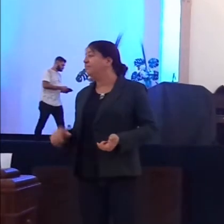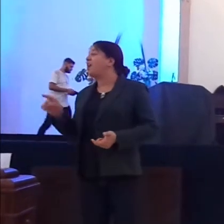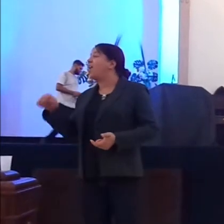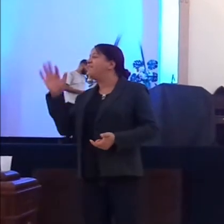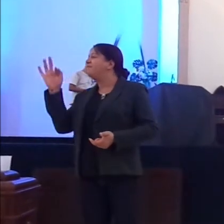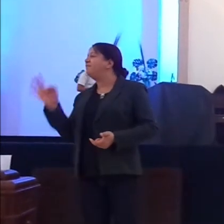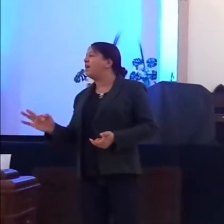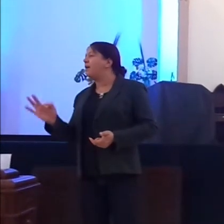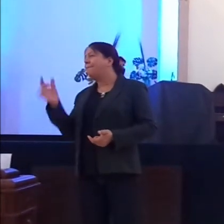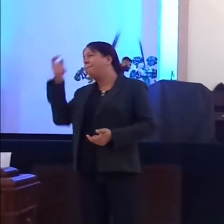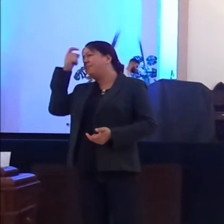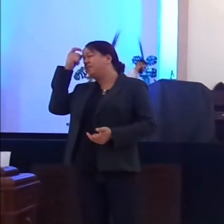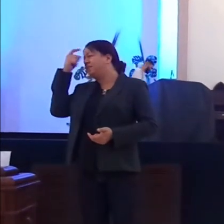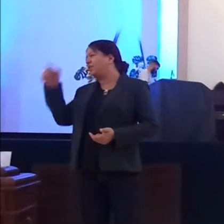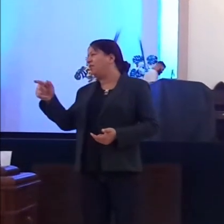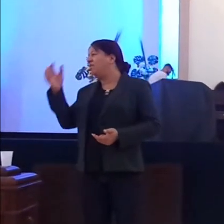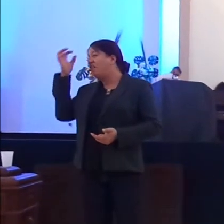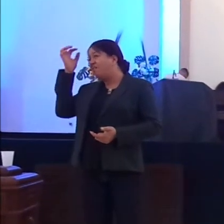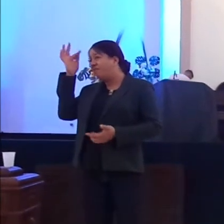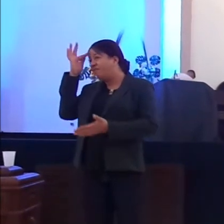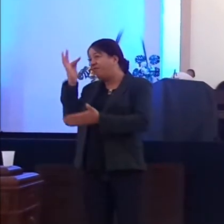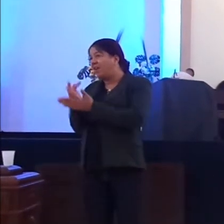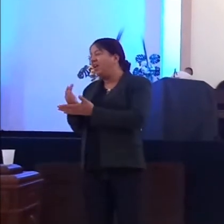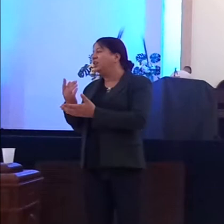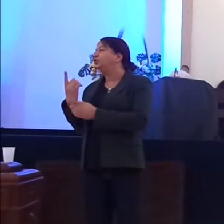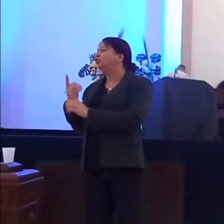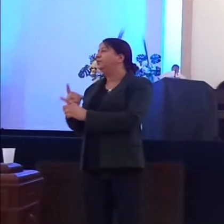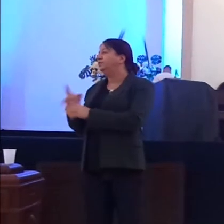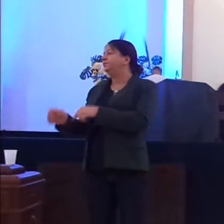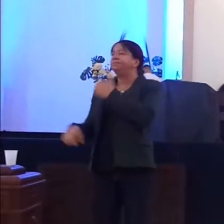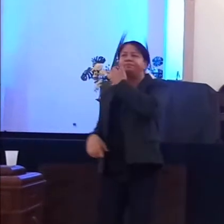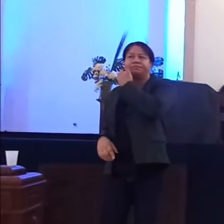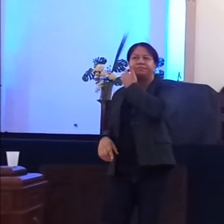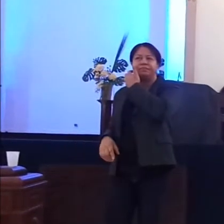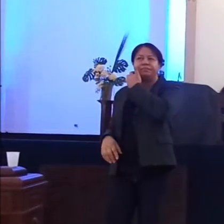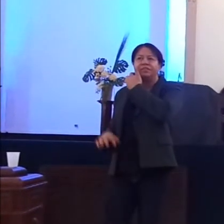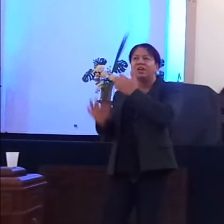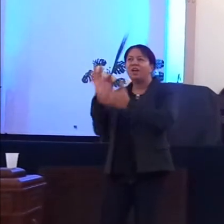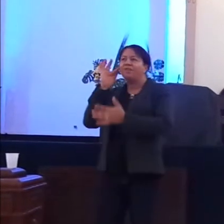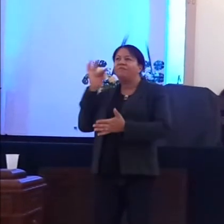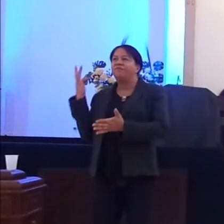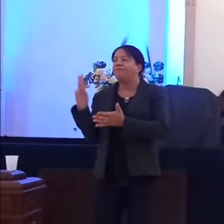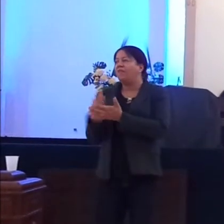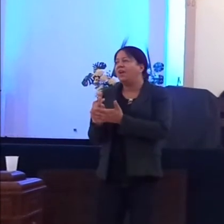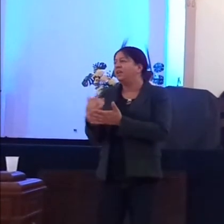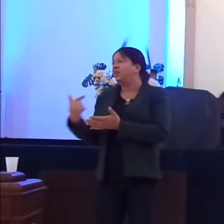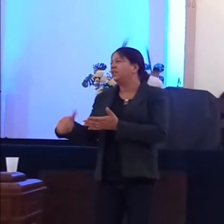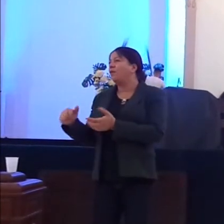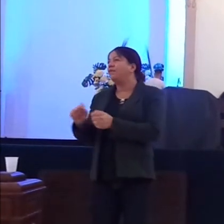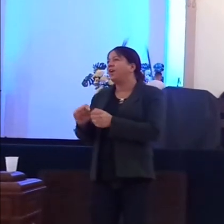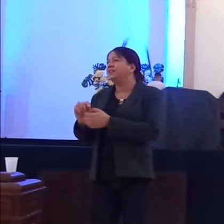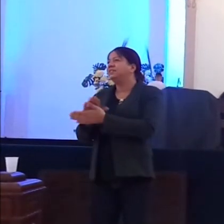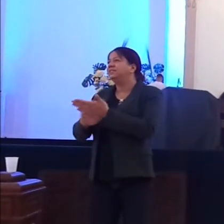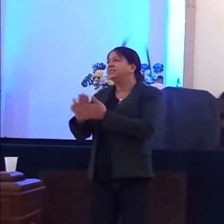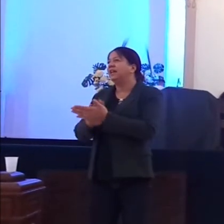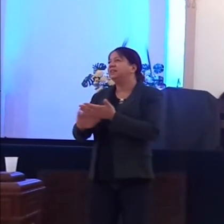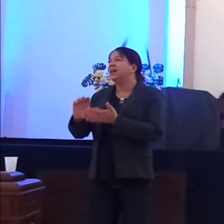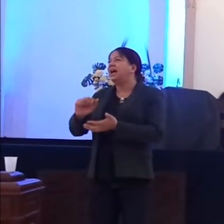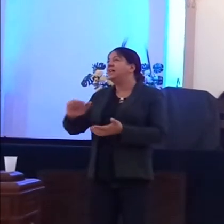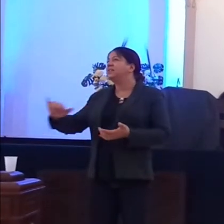fé mental, fé doutrinal. Essa fé que não age, não gera